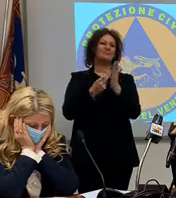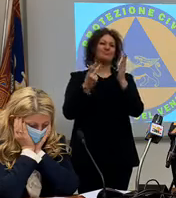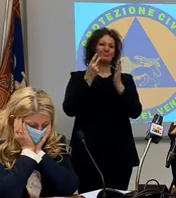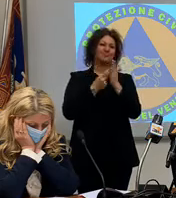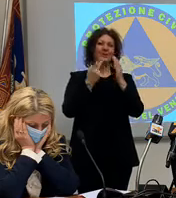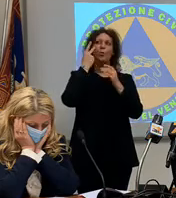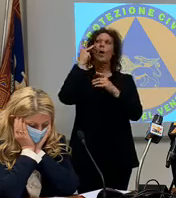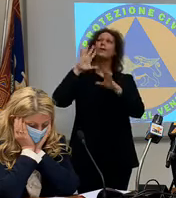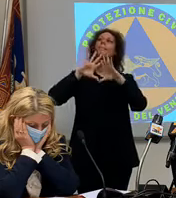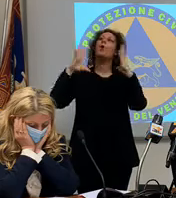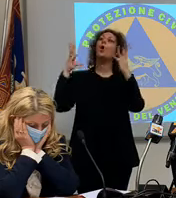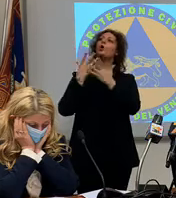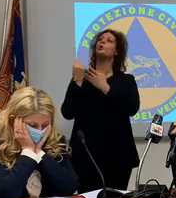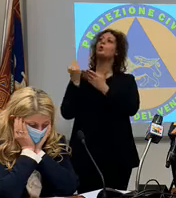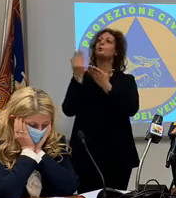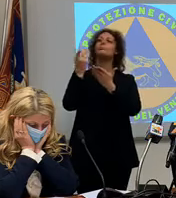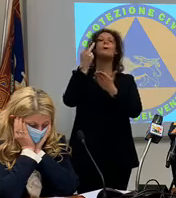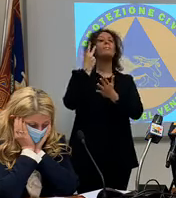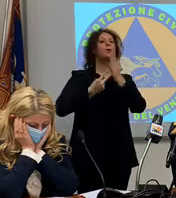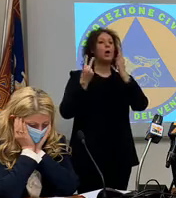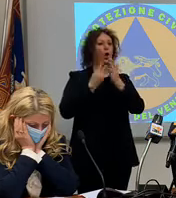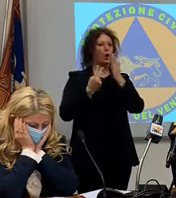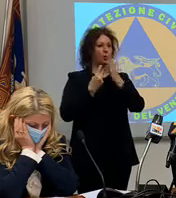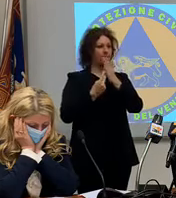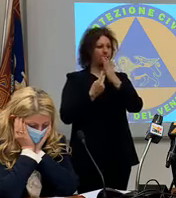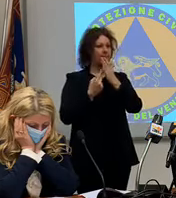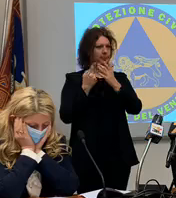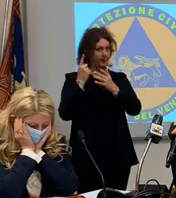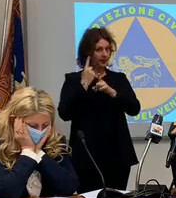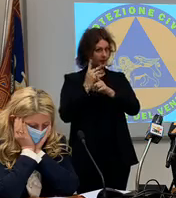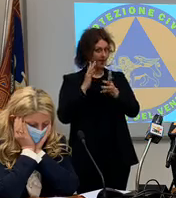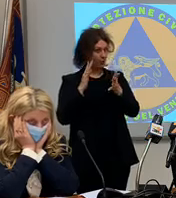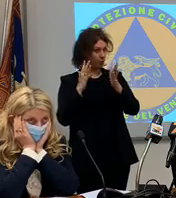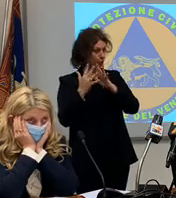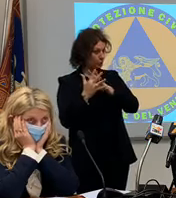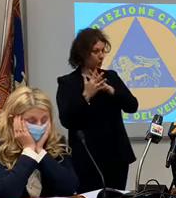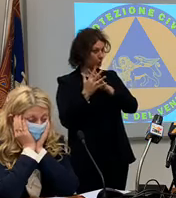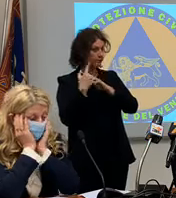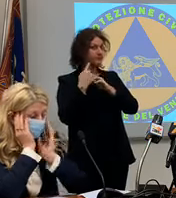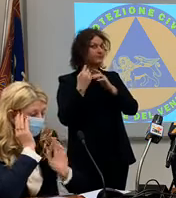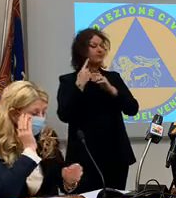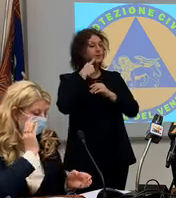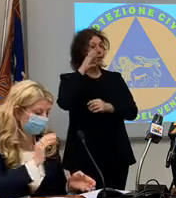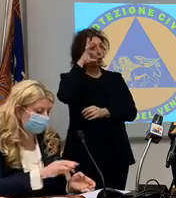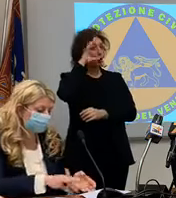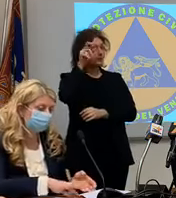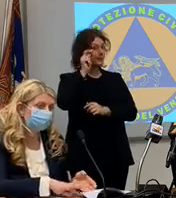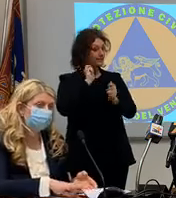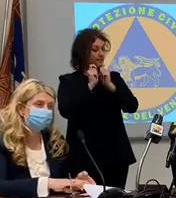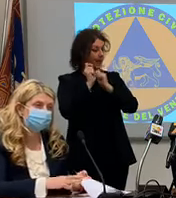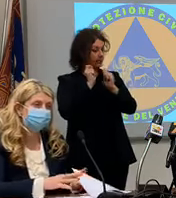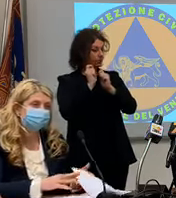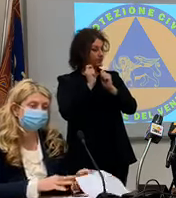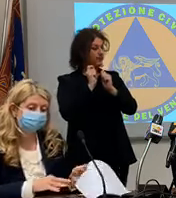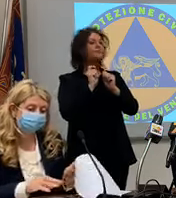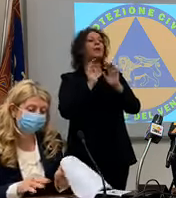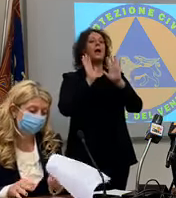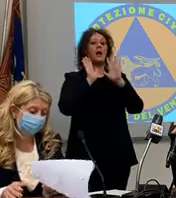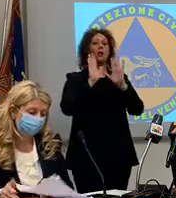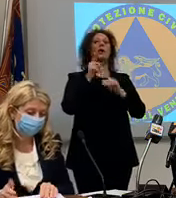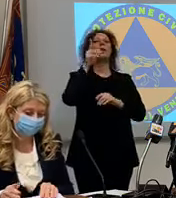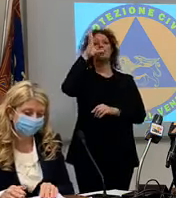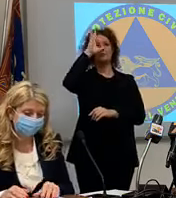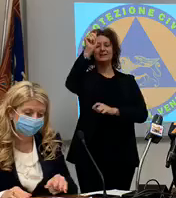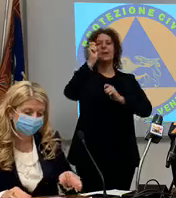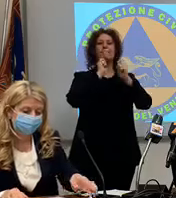e è una novità Lo stiamo Pens è un'evoluzione rispetto a quello dell'università di Padova che è in quello è molecolare salivare Questo è un